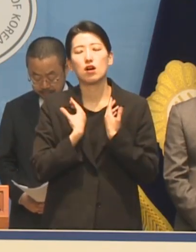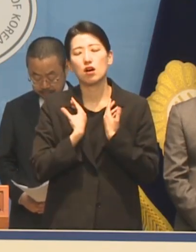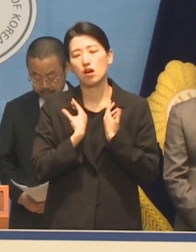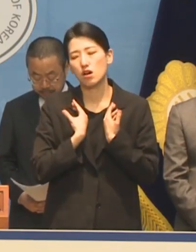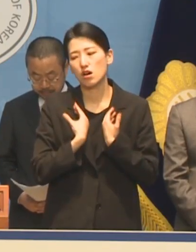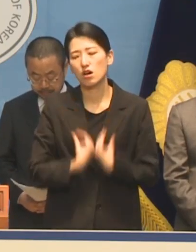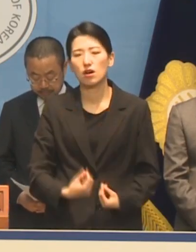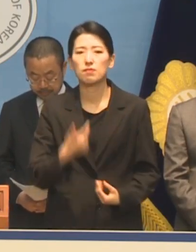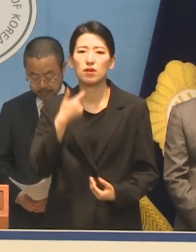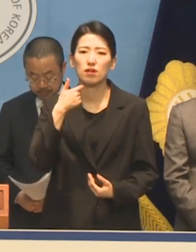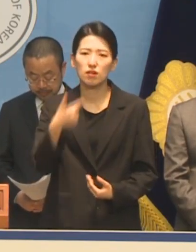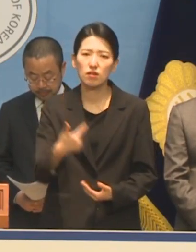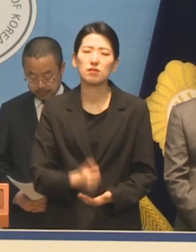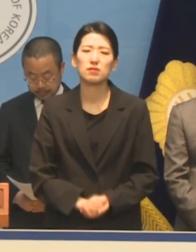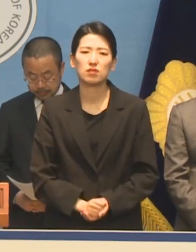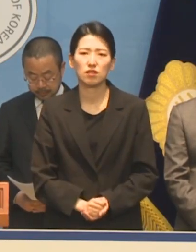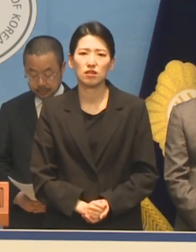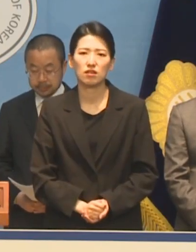내에